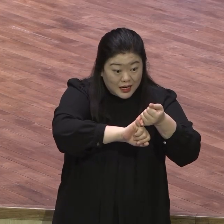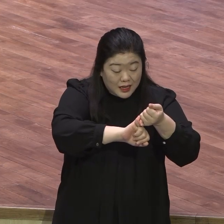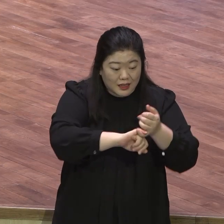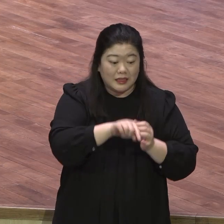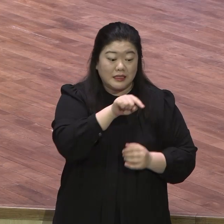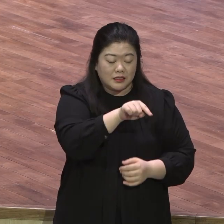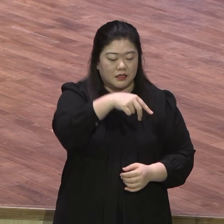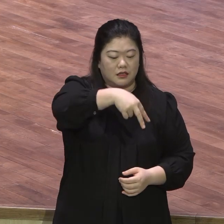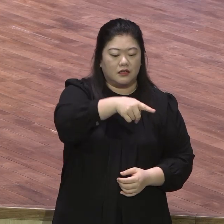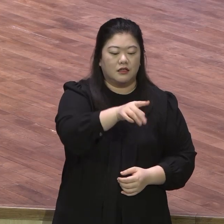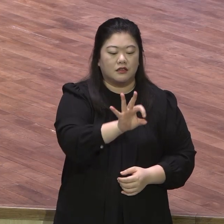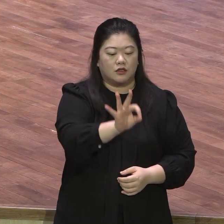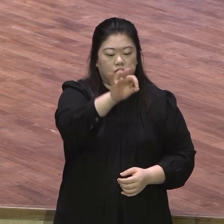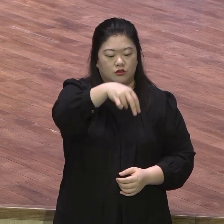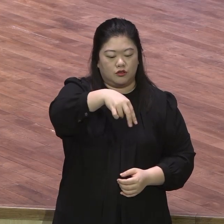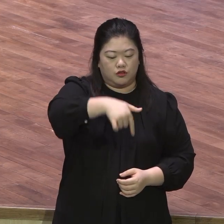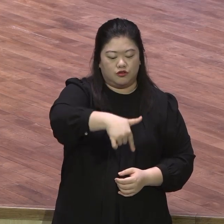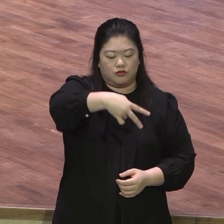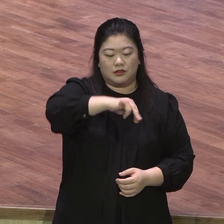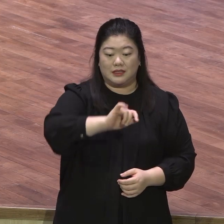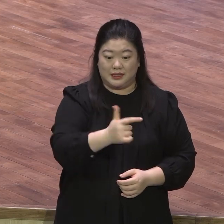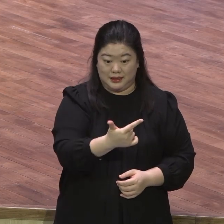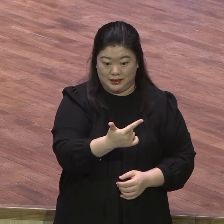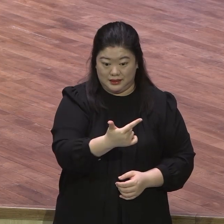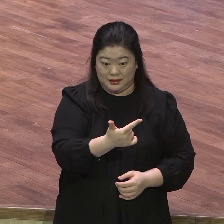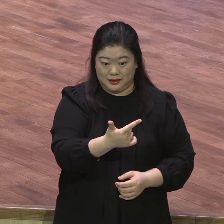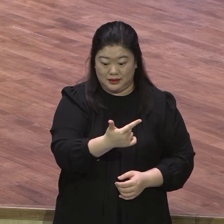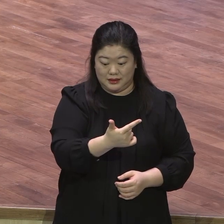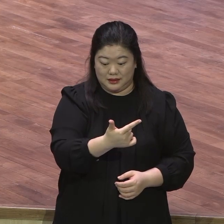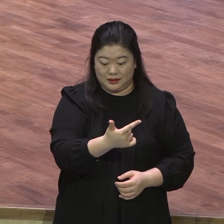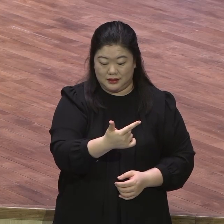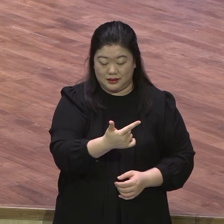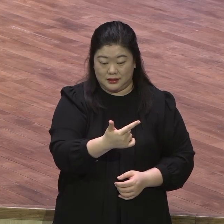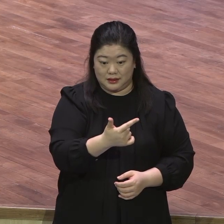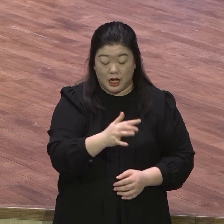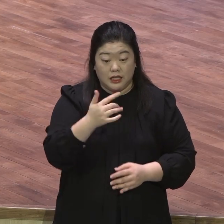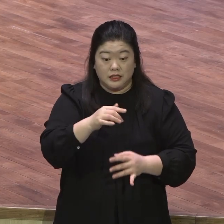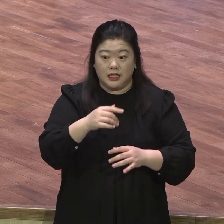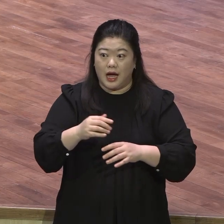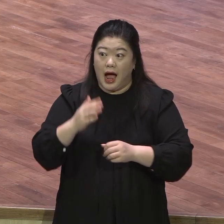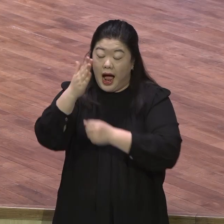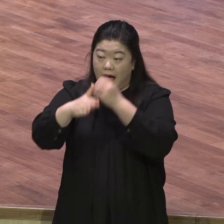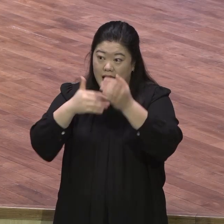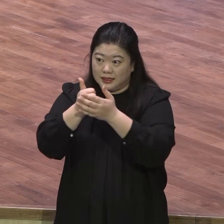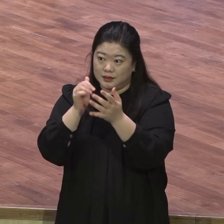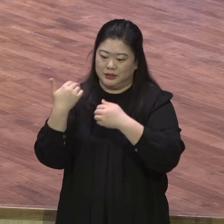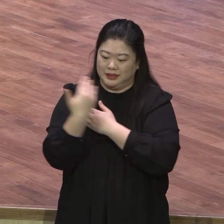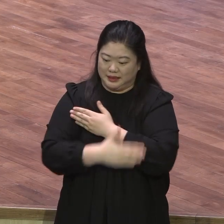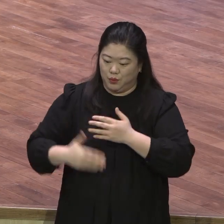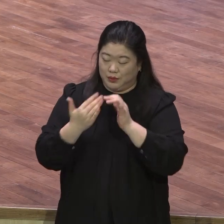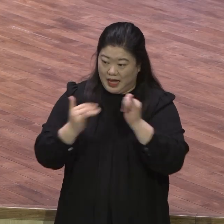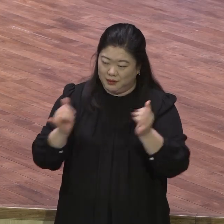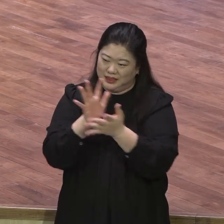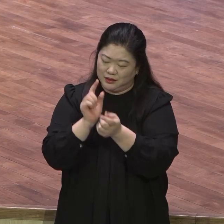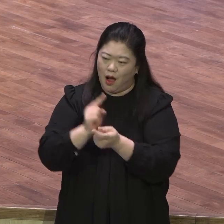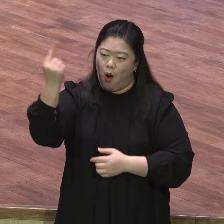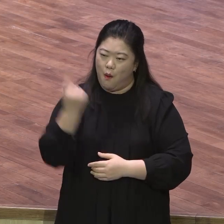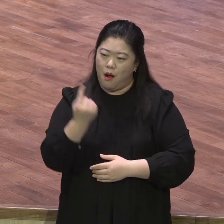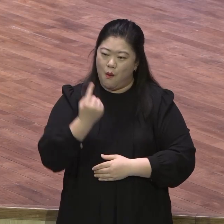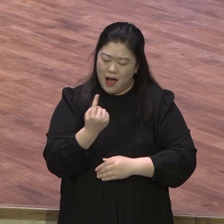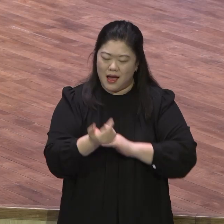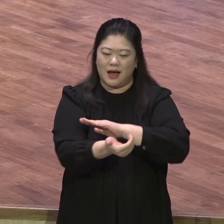구약은 성육신 사건. 신약에는 성육신 할 거다. 하나님이 육신으로 올 것이다.